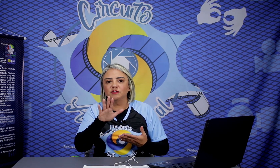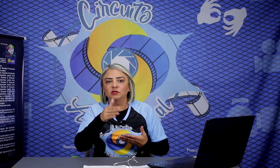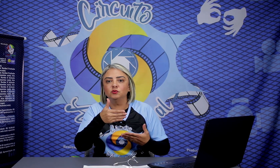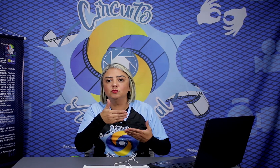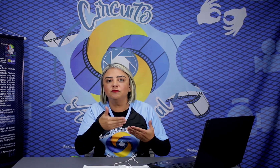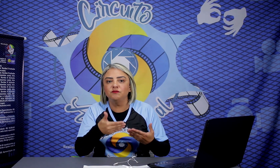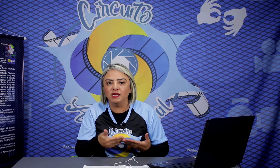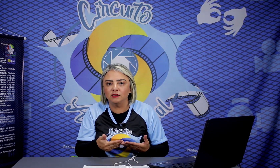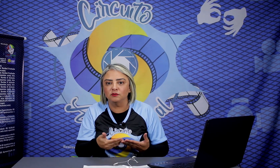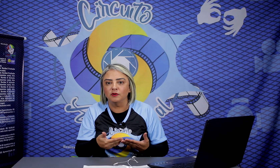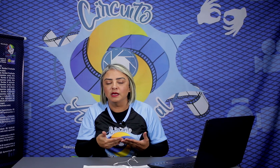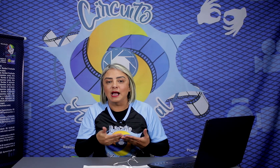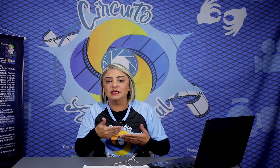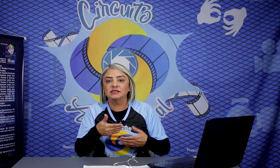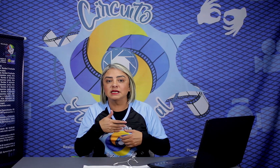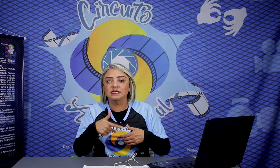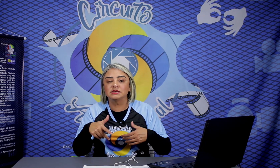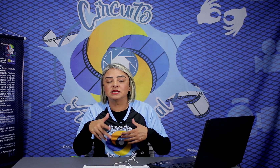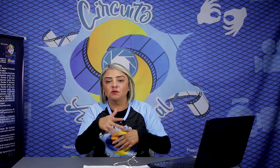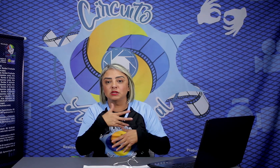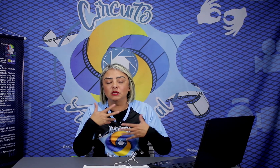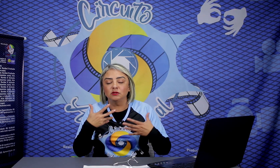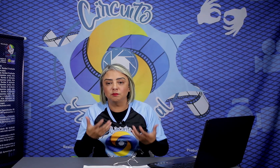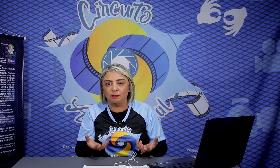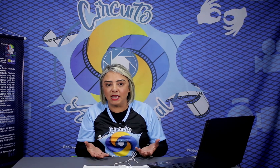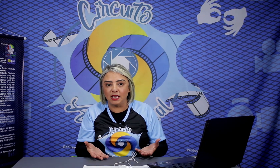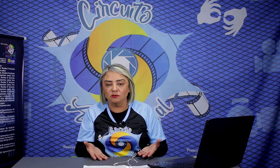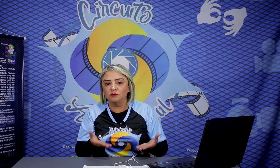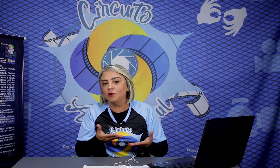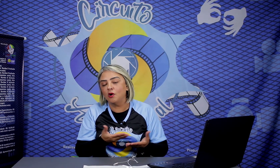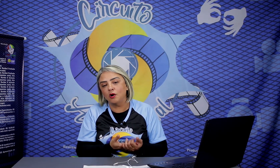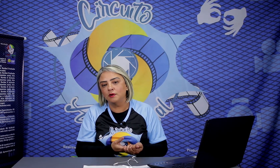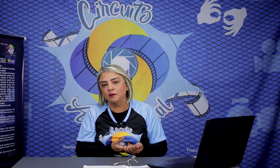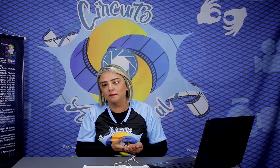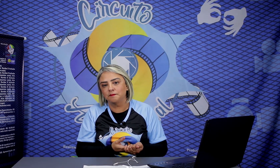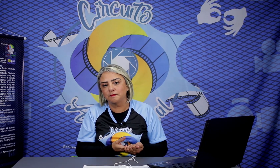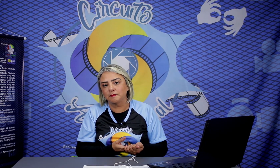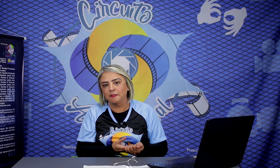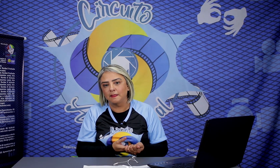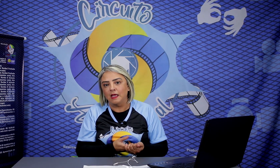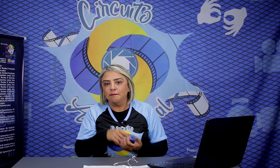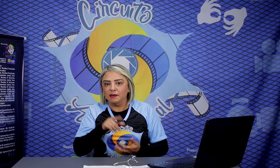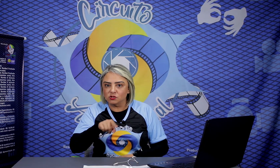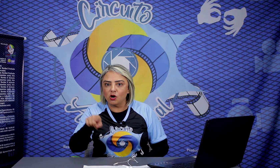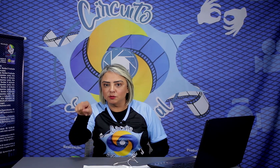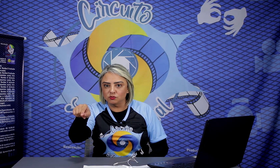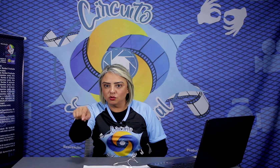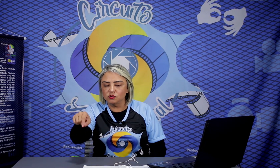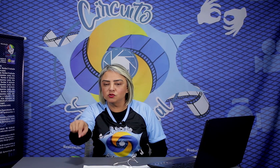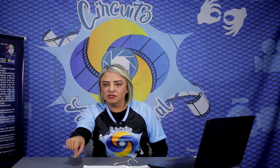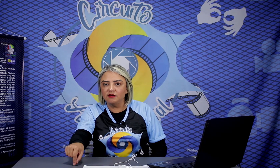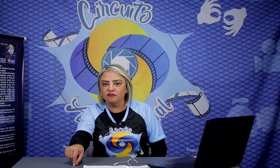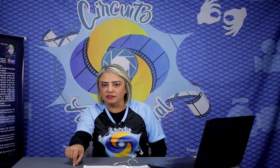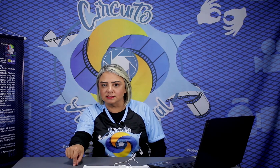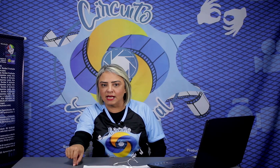do governo. Essa nação que tanto pregam, não cobram. Mas cobram todos os deveres, tá?